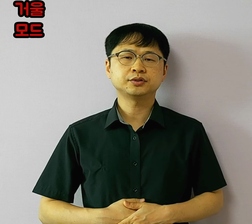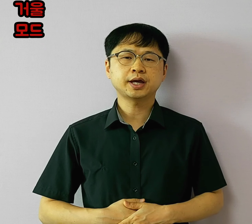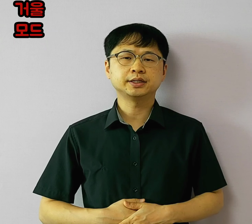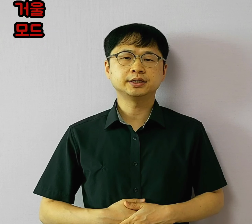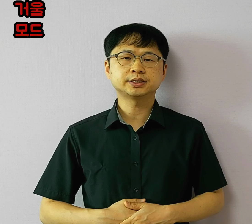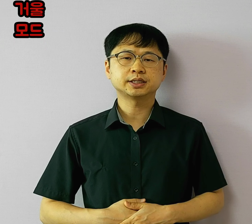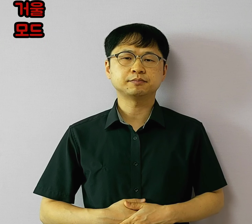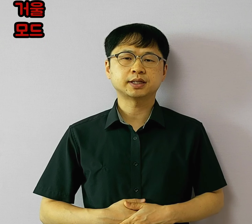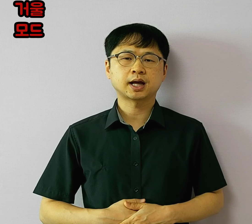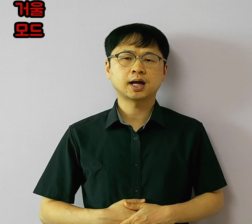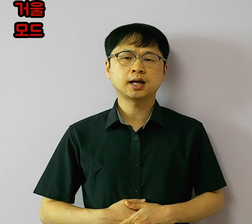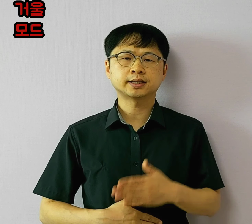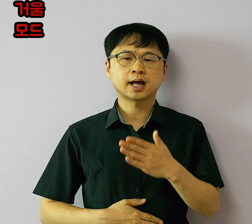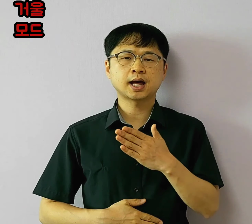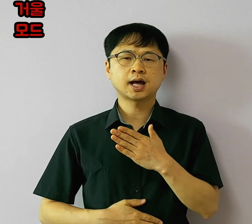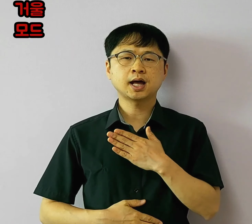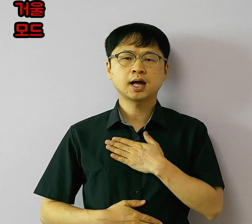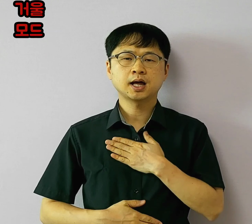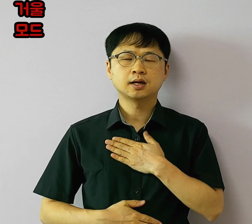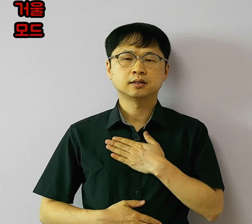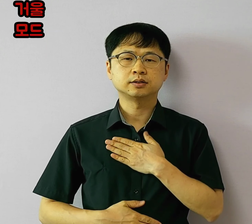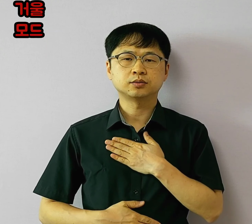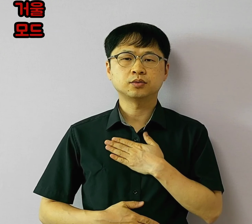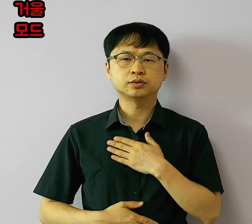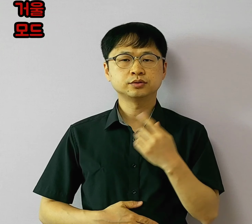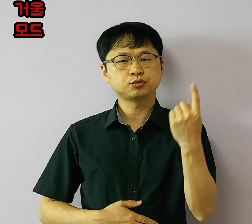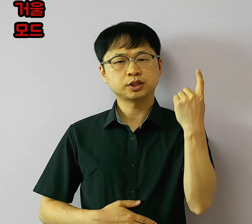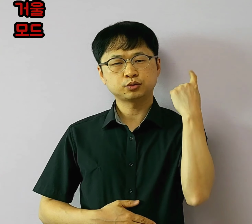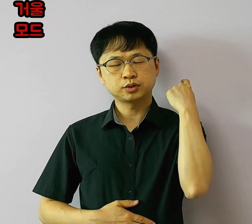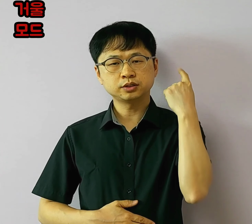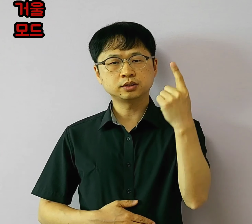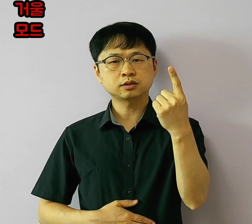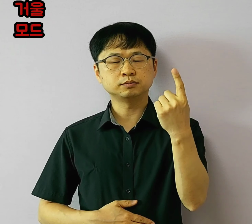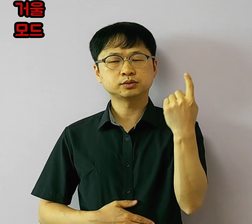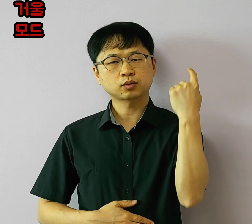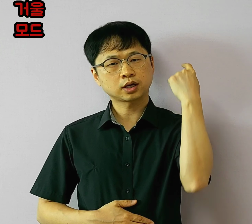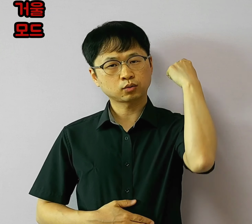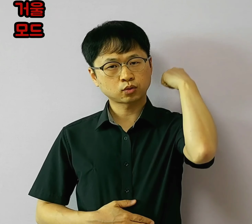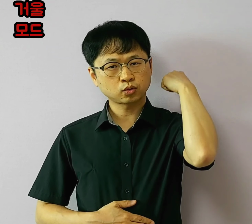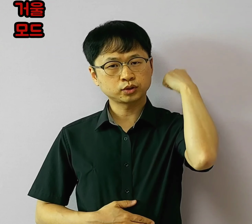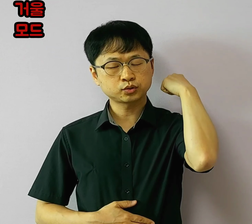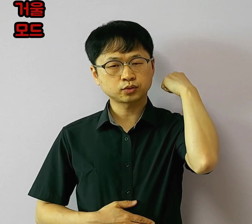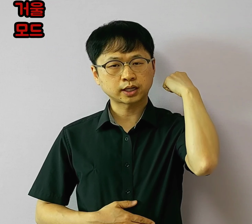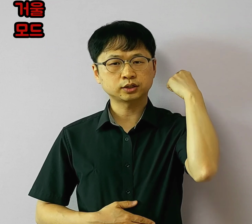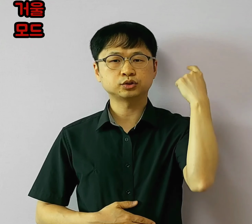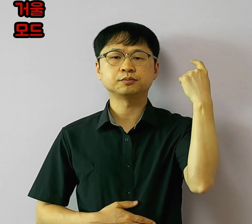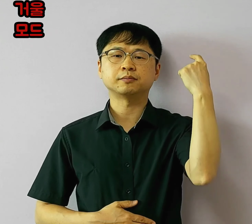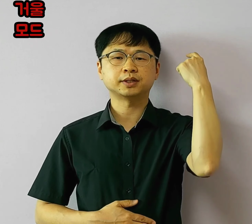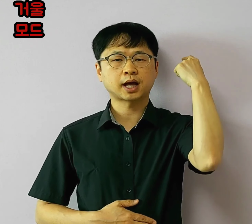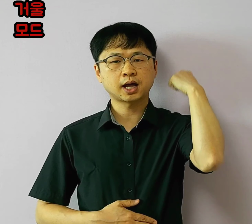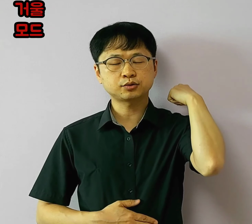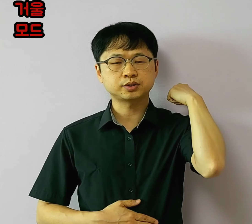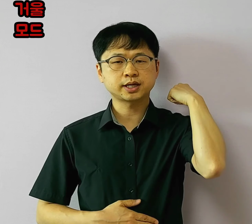뒤에 있는지입니다. 나, 그리고 등 뒤를 검지손가락으로 뒤쪽을 가르쳐 주시면 됩니다.